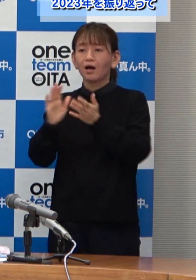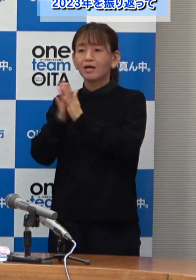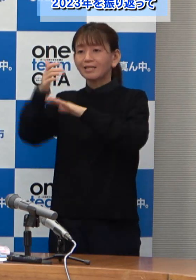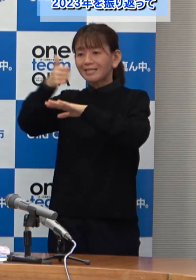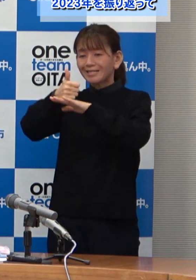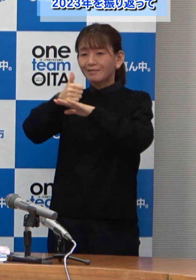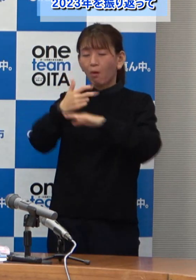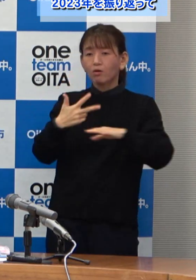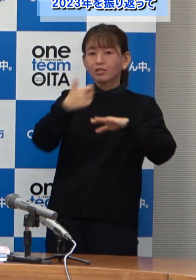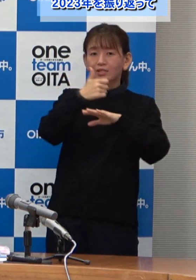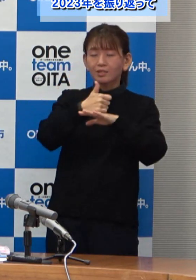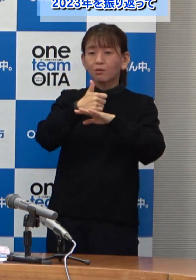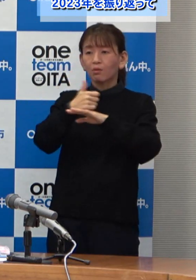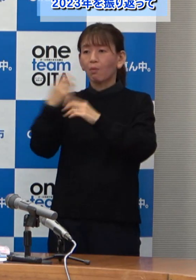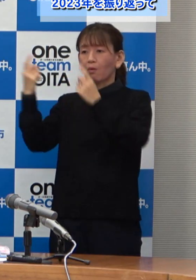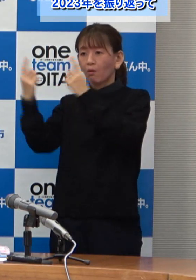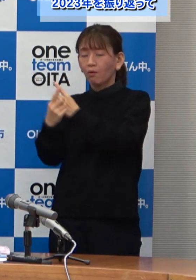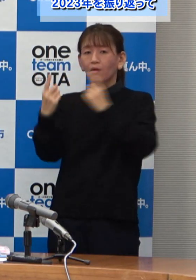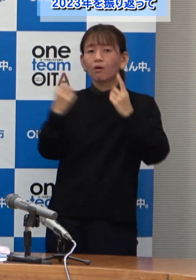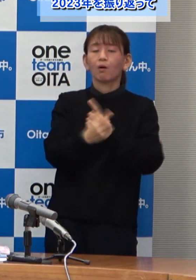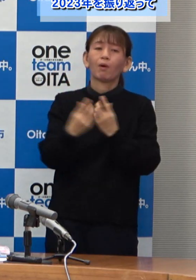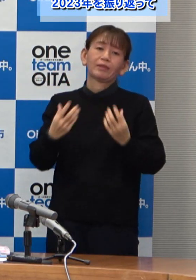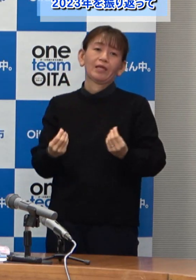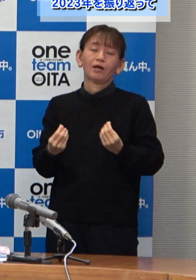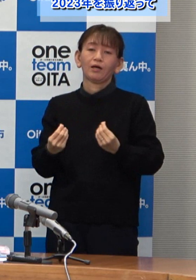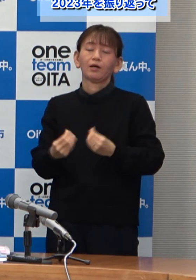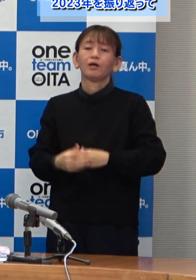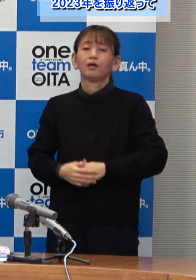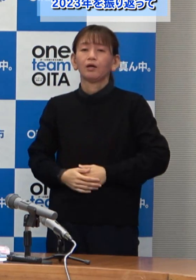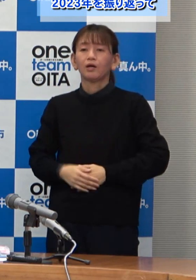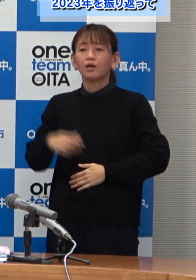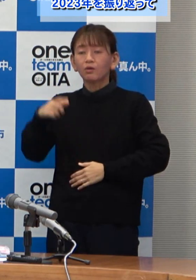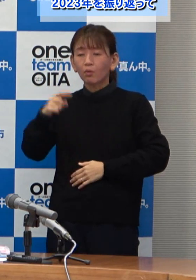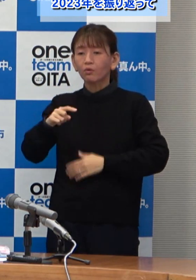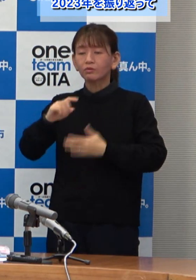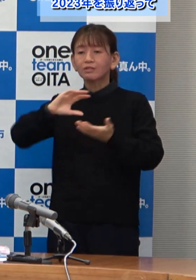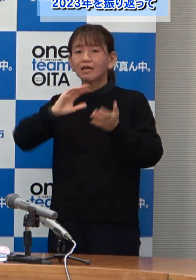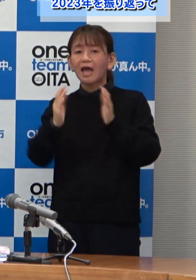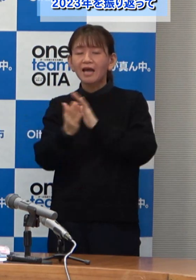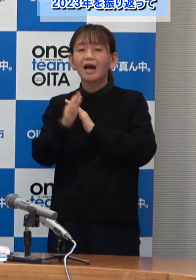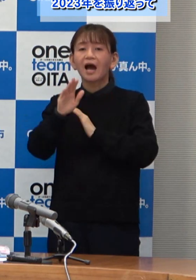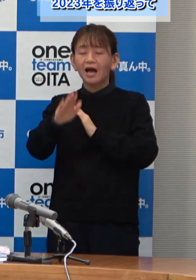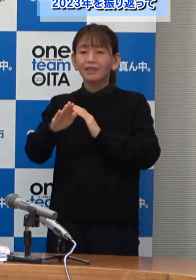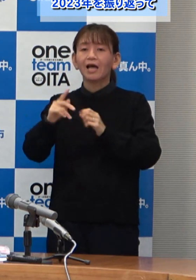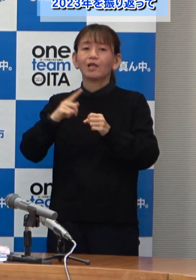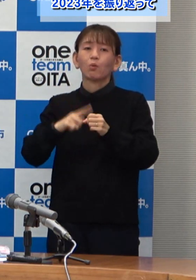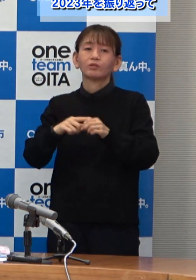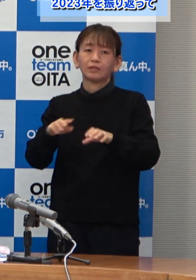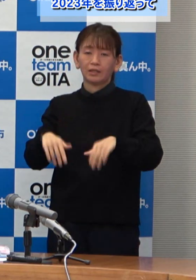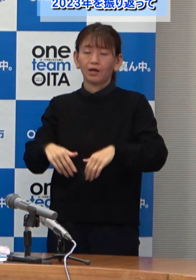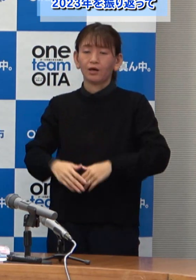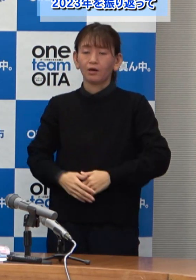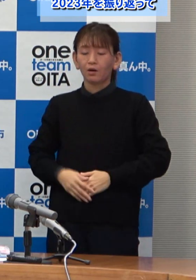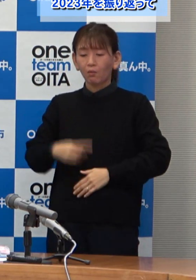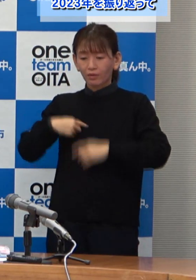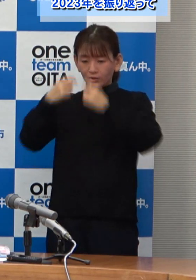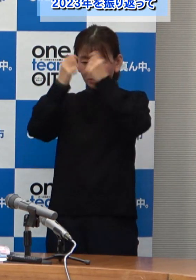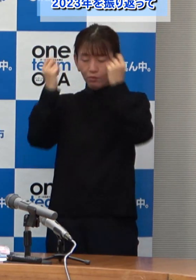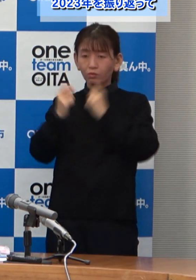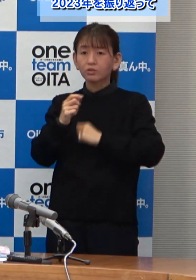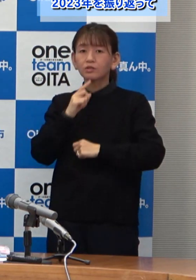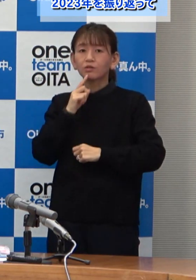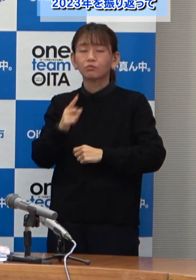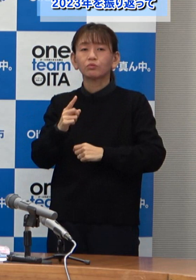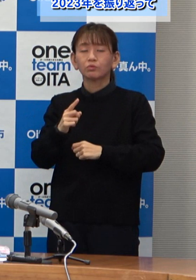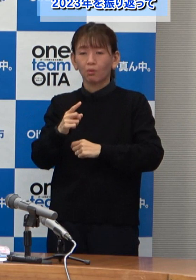市長も変わりましたしえそういう変化の年であと私個人のことを言わせていただくとま社会人